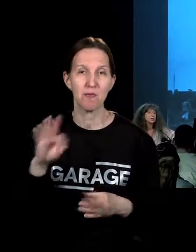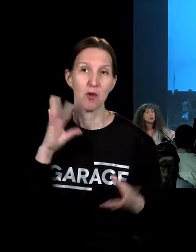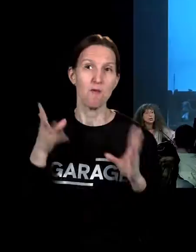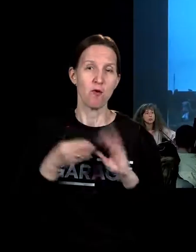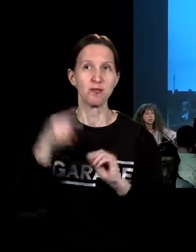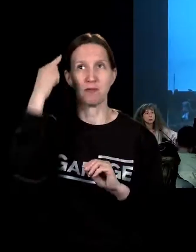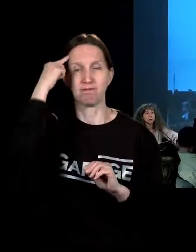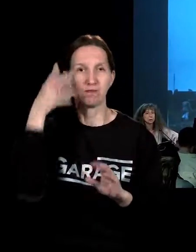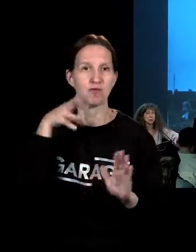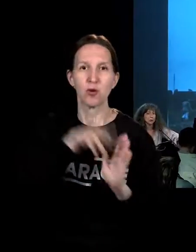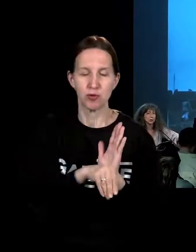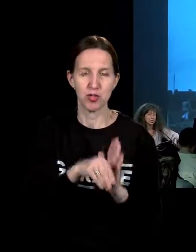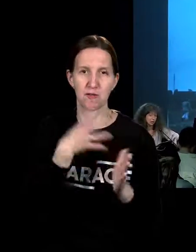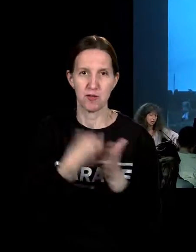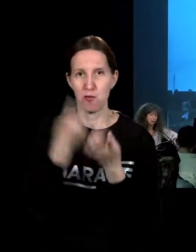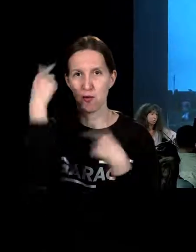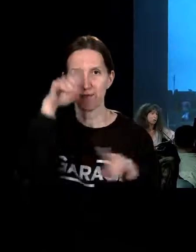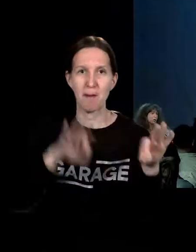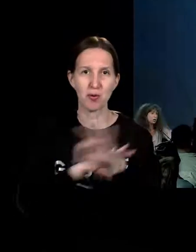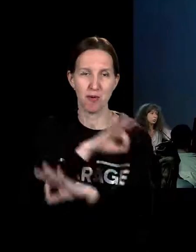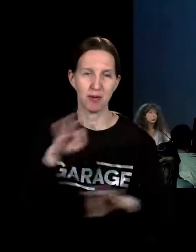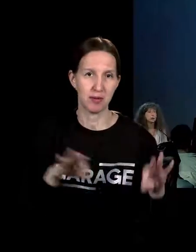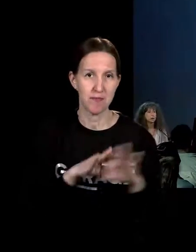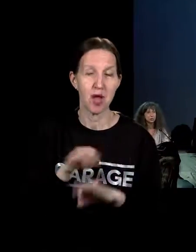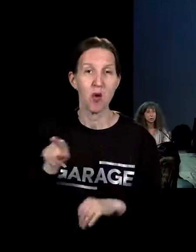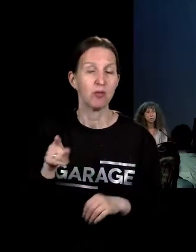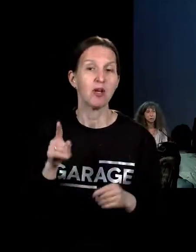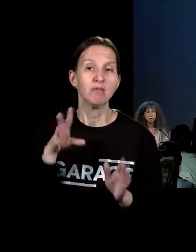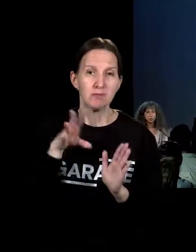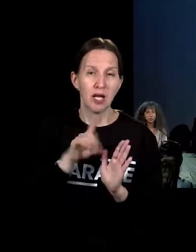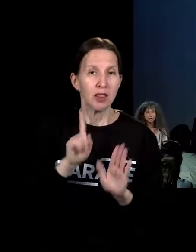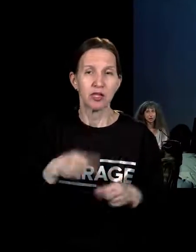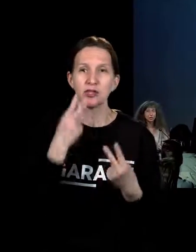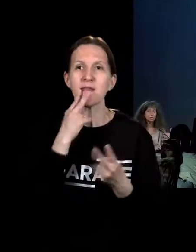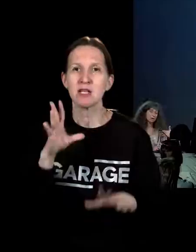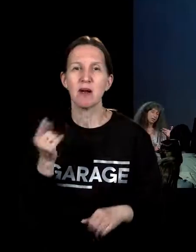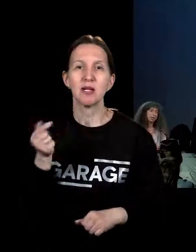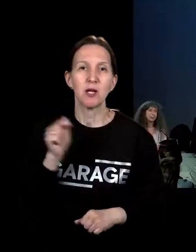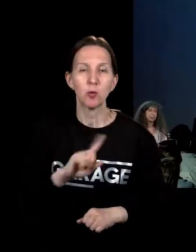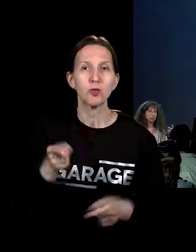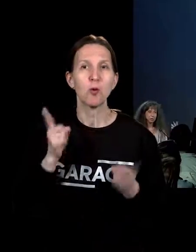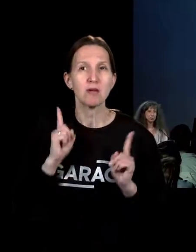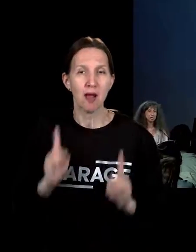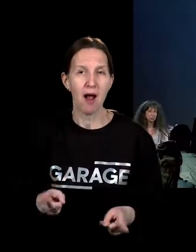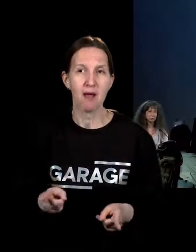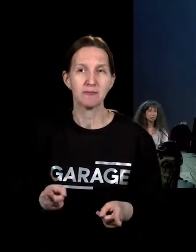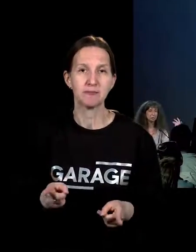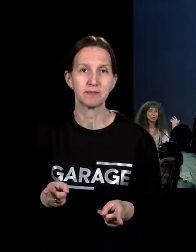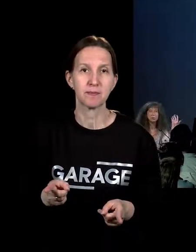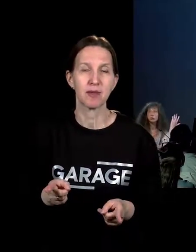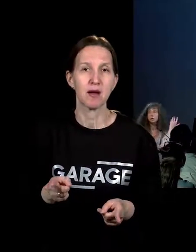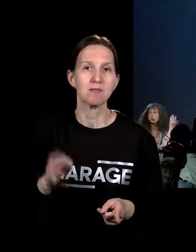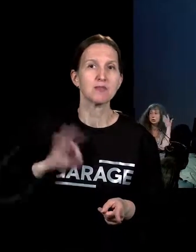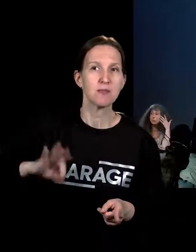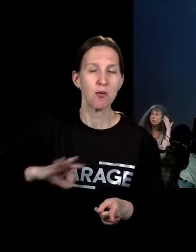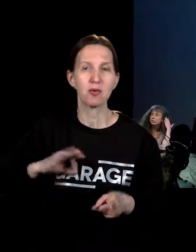себе включает в свой проект аэромобилера, который он, несмотря на то, что в качестве реального способа